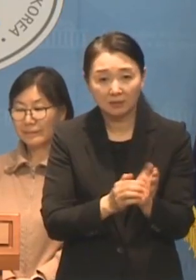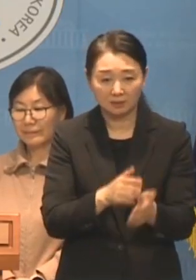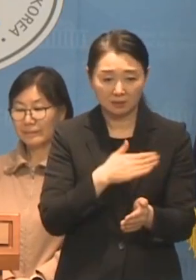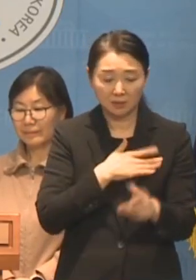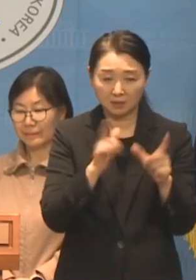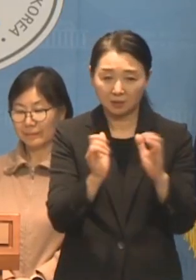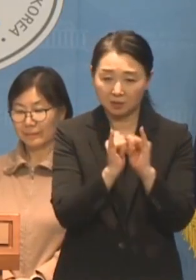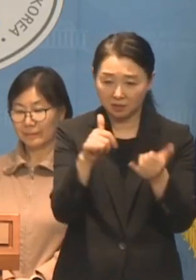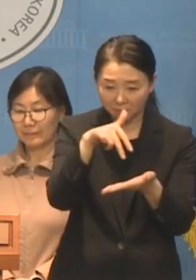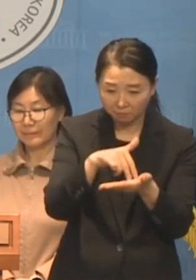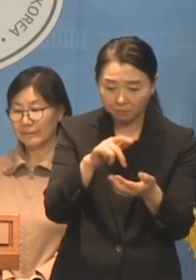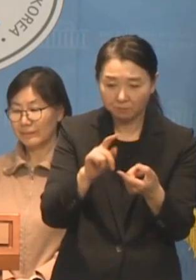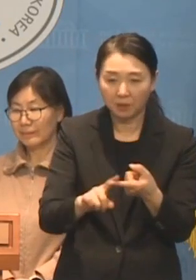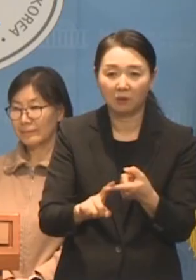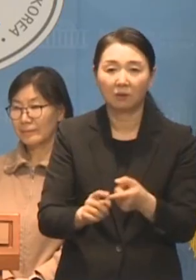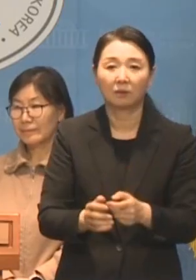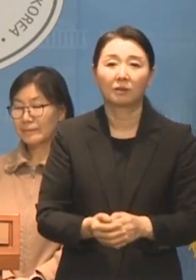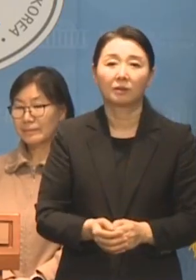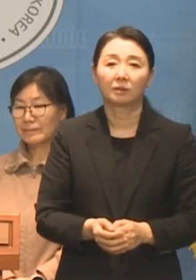지역 주민으로서